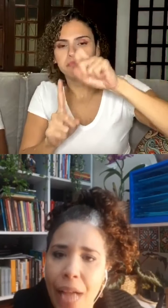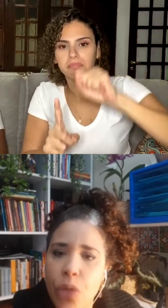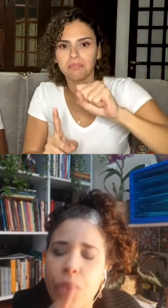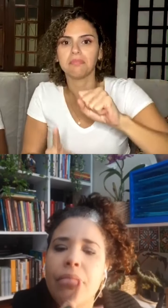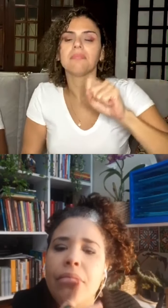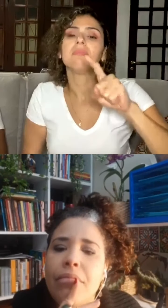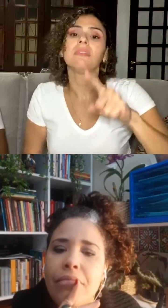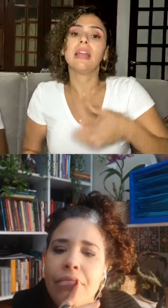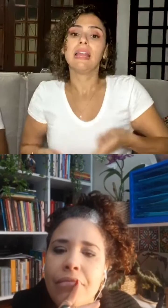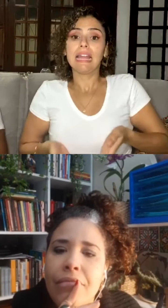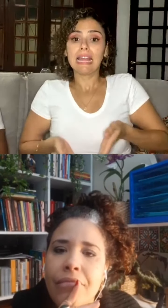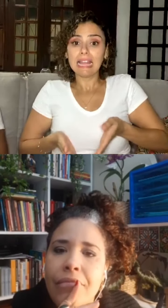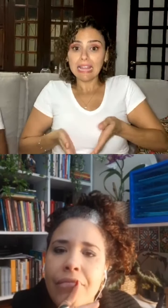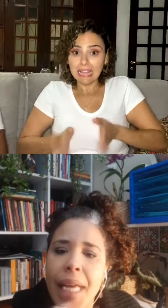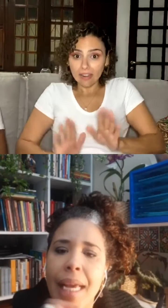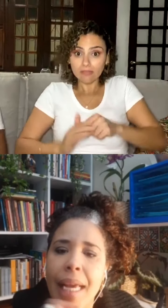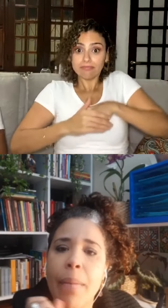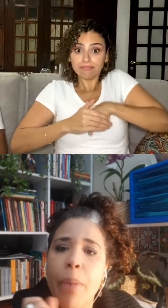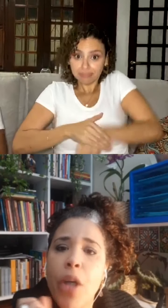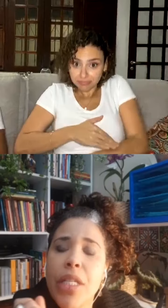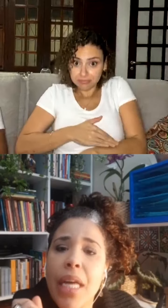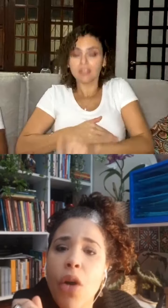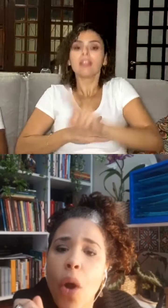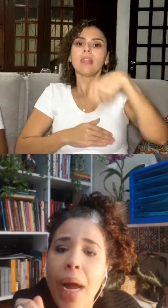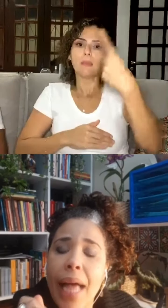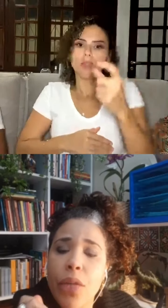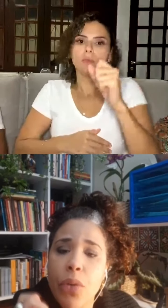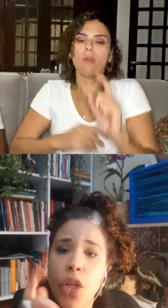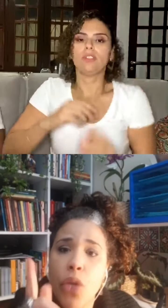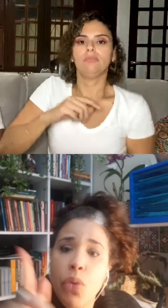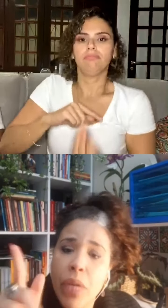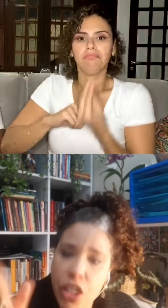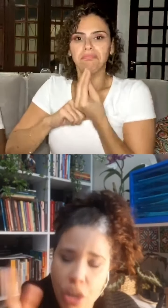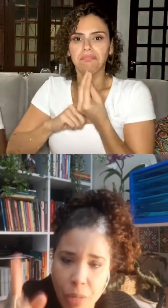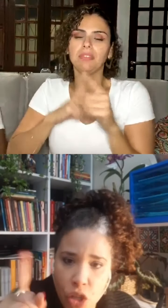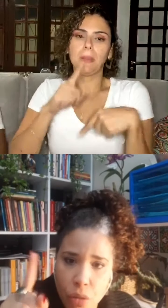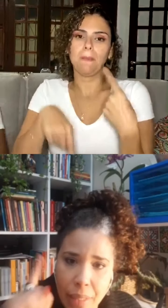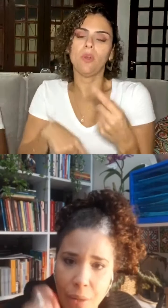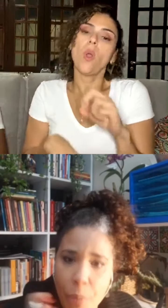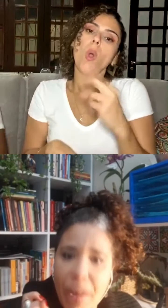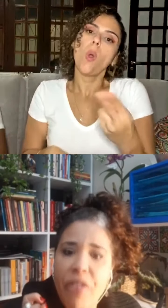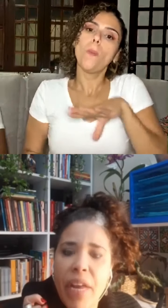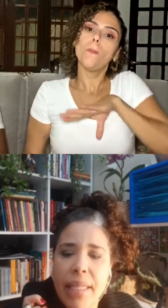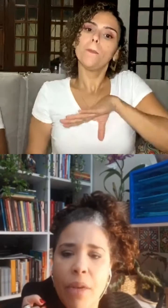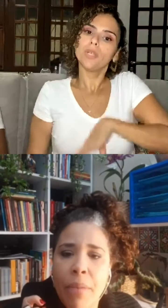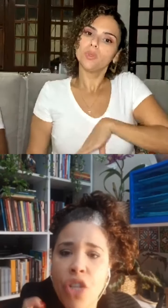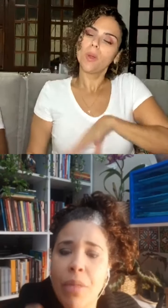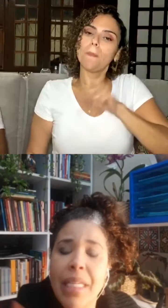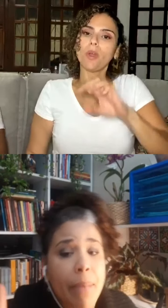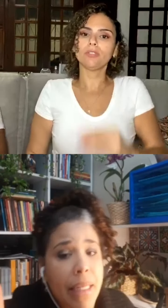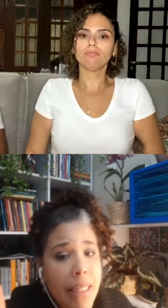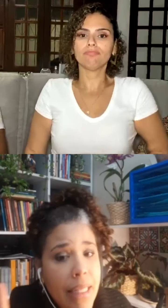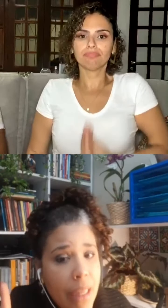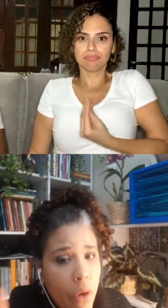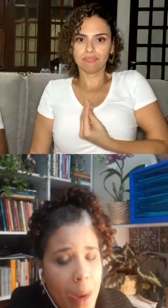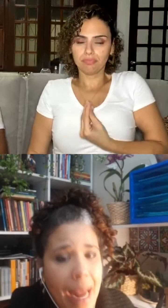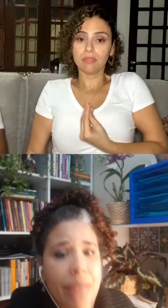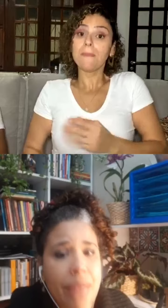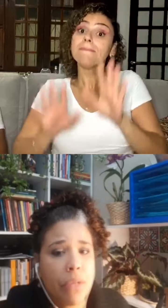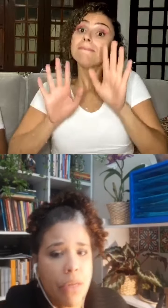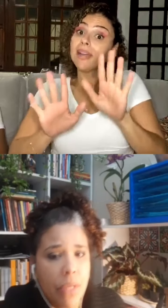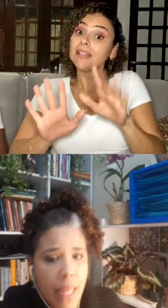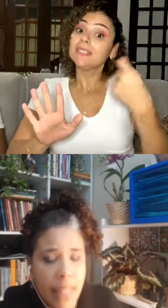parto, ele pode ser colocado durante a menstruação, preferencialmente, mas ele precisa ser colocado